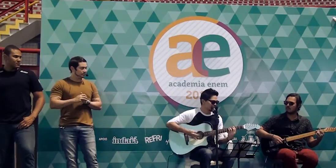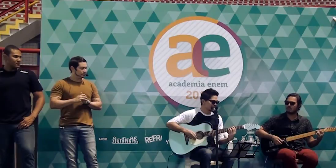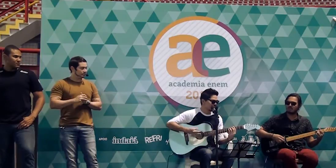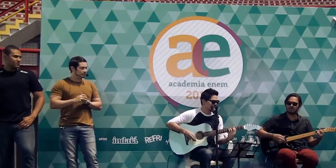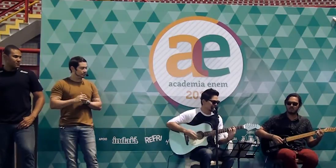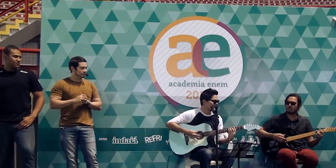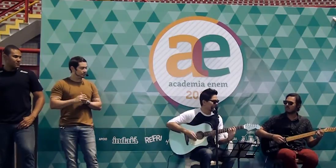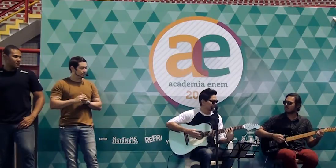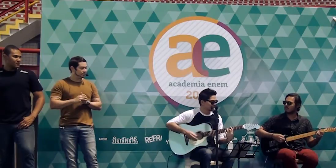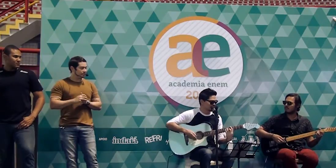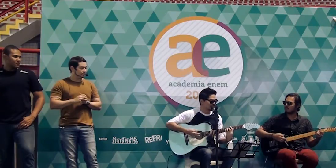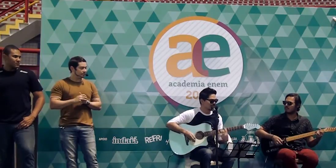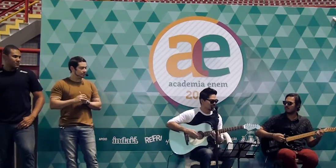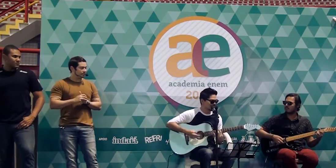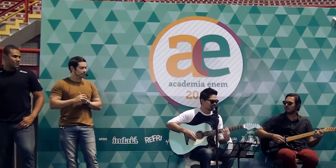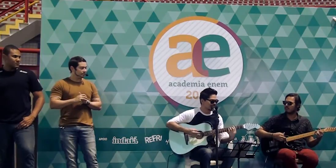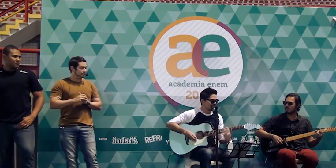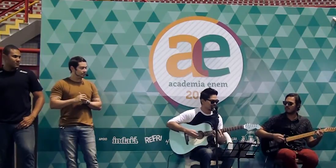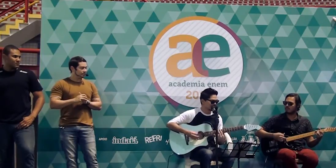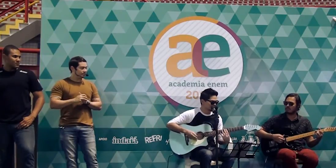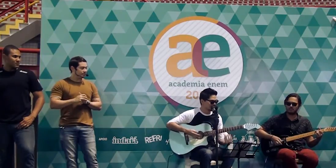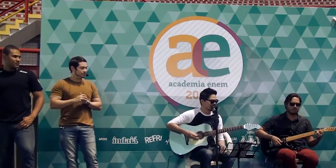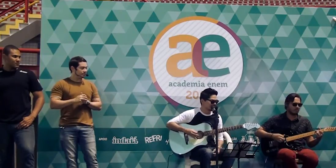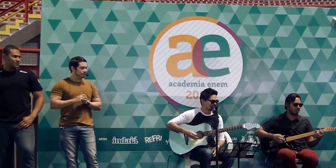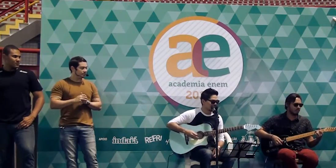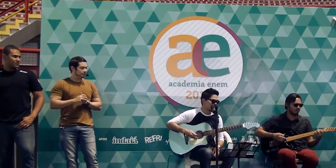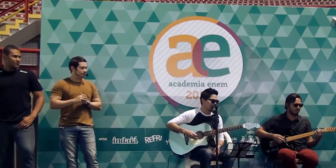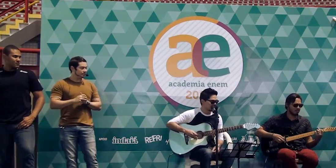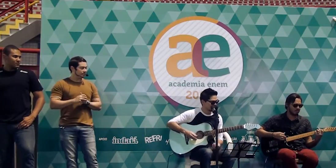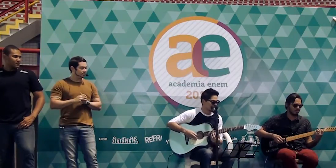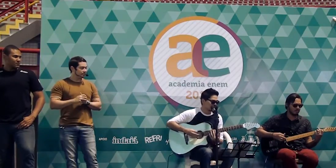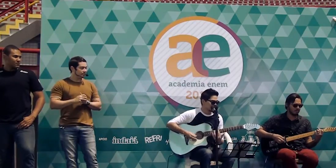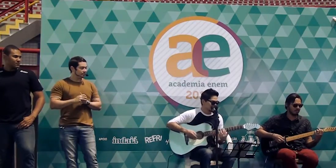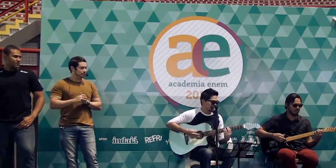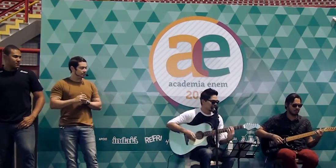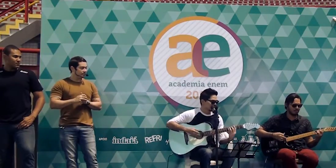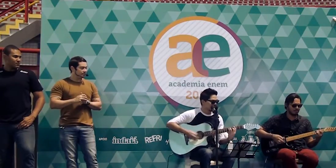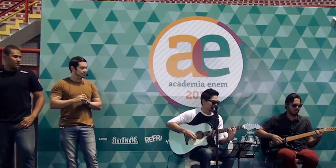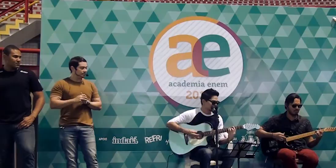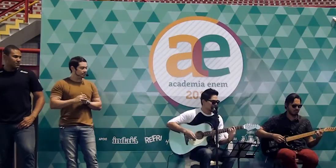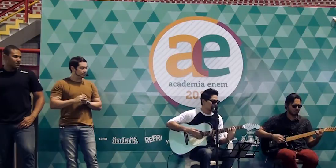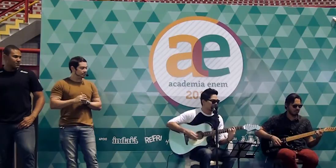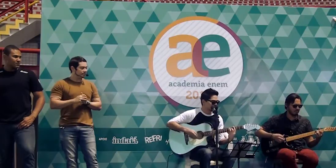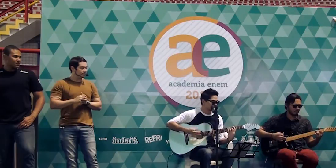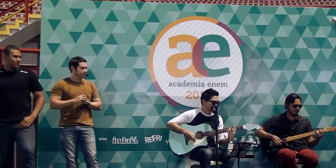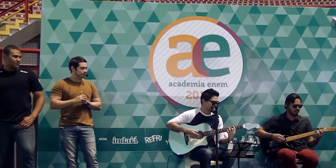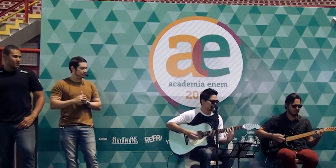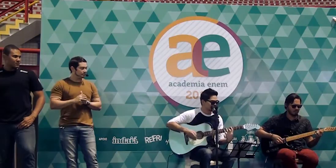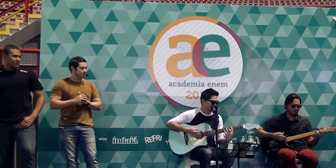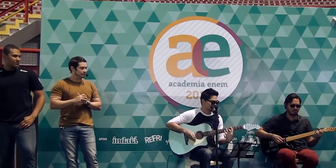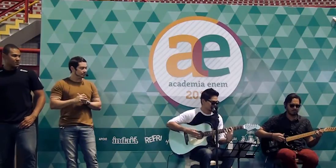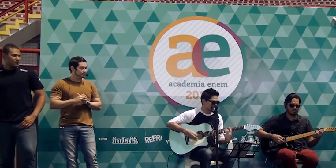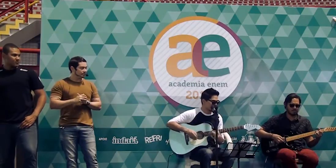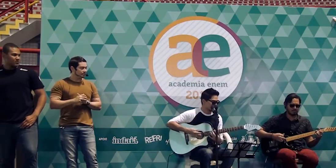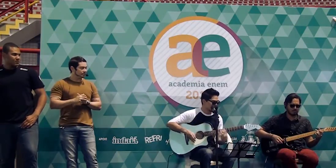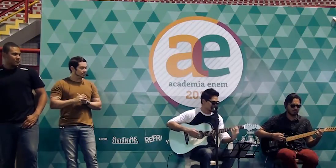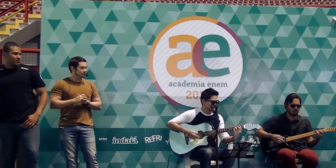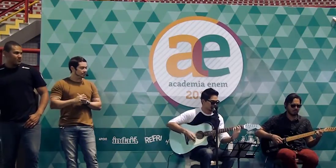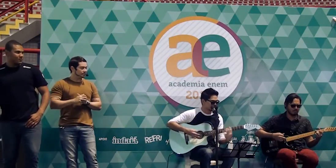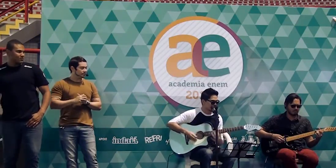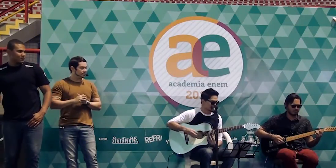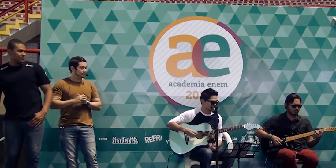Se um dia vem na porta um senhor de alta classe com dinheiro na mão, e ele faz uma proposta resposta em 2 horas e você